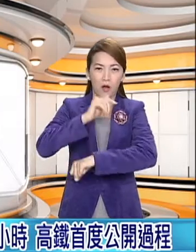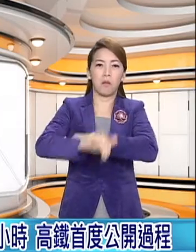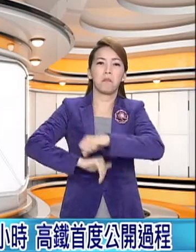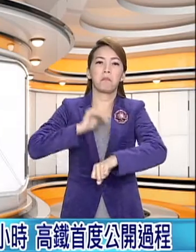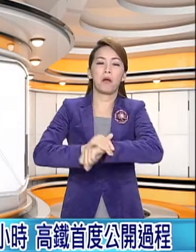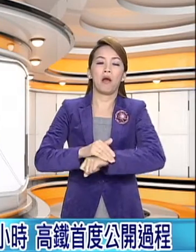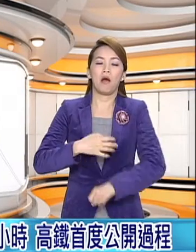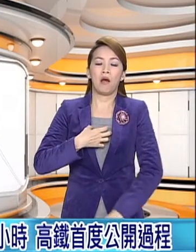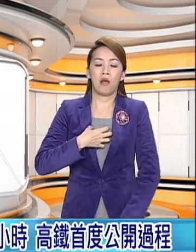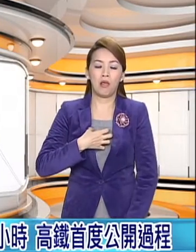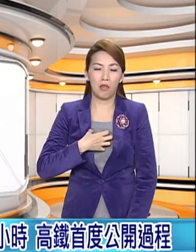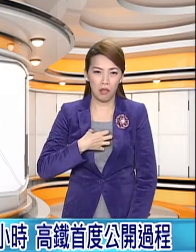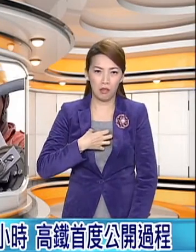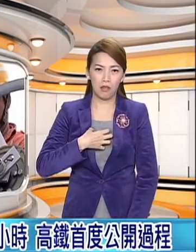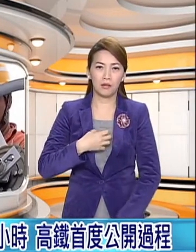26个小时才完成抢修任务。